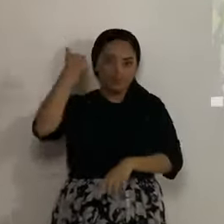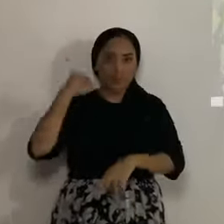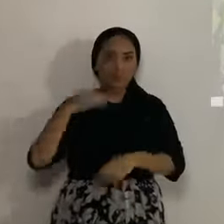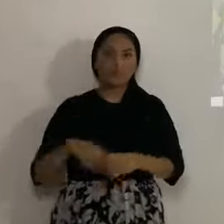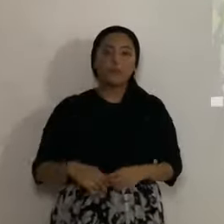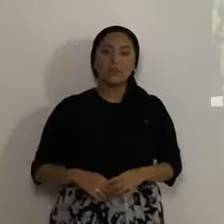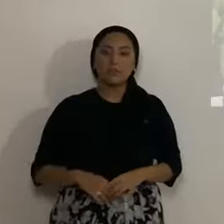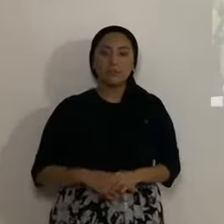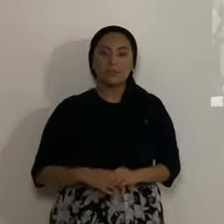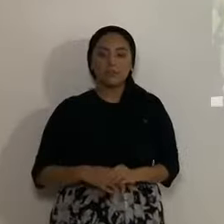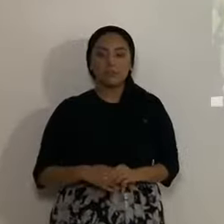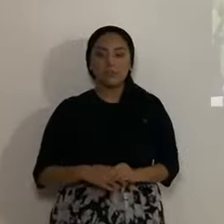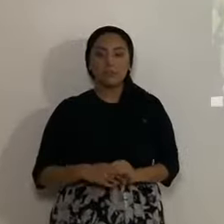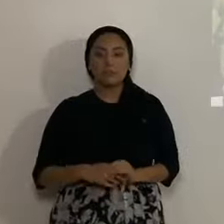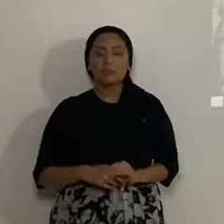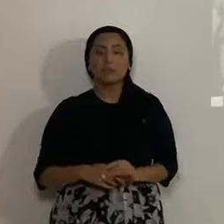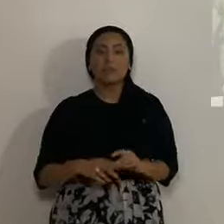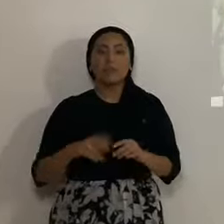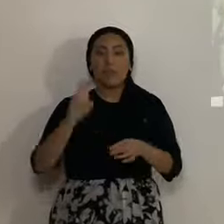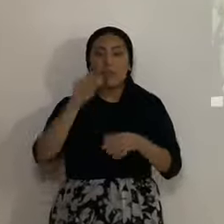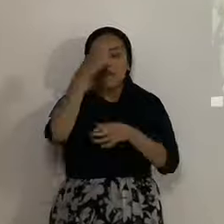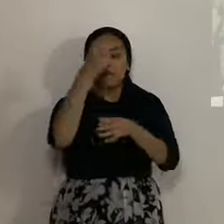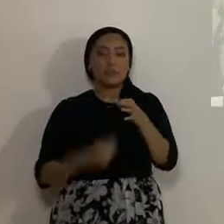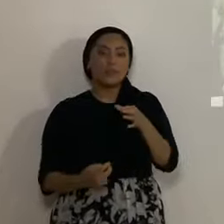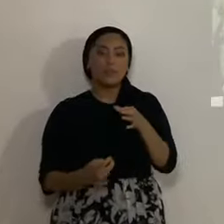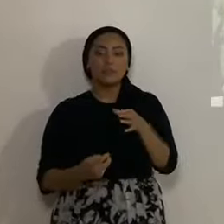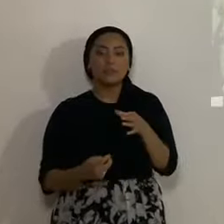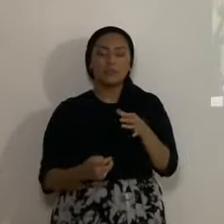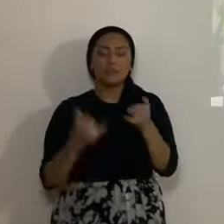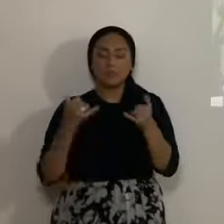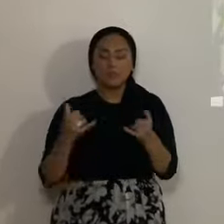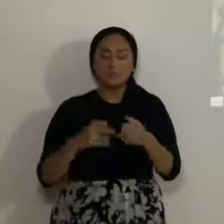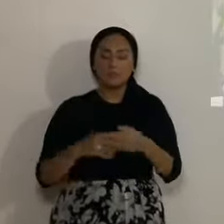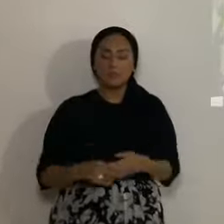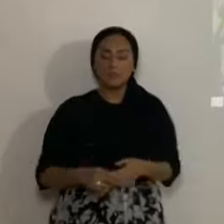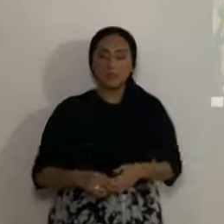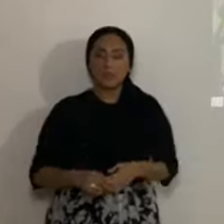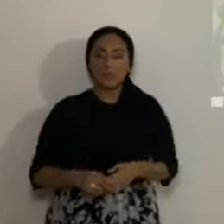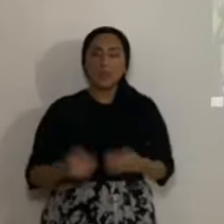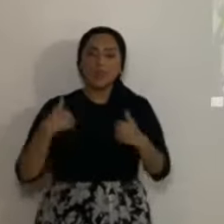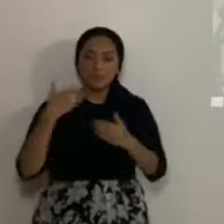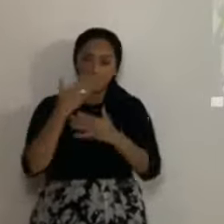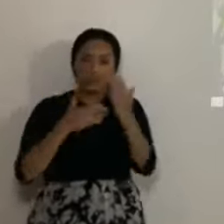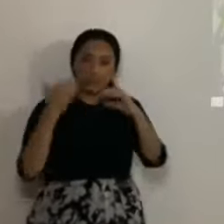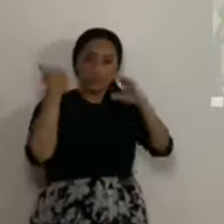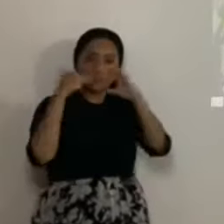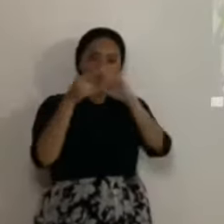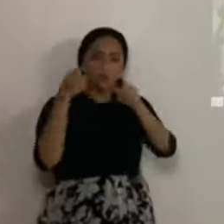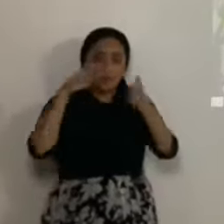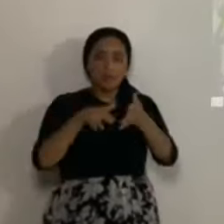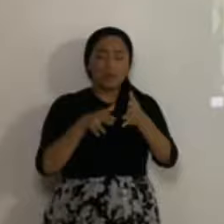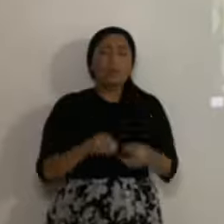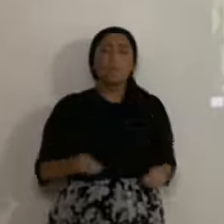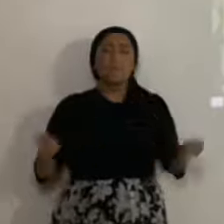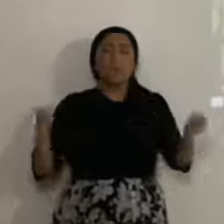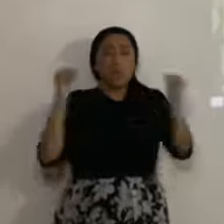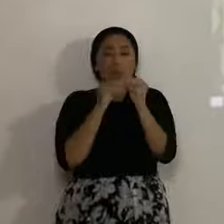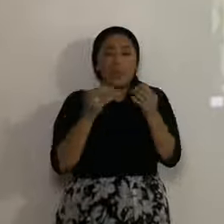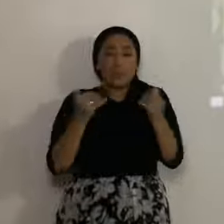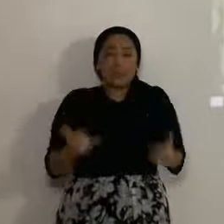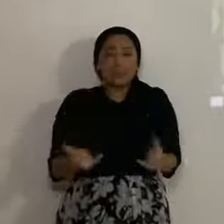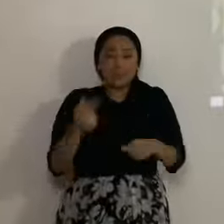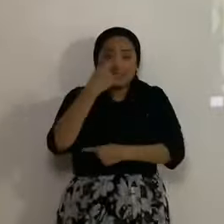Entonces, se cae en la trampa. Ahora, hay mensajeros de muerte más en estos